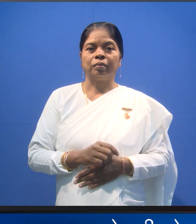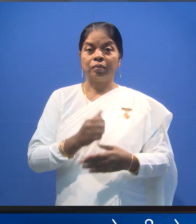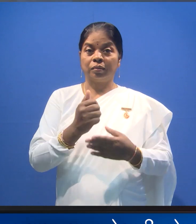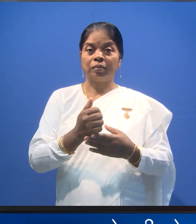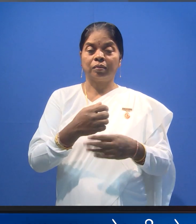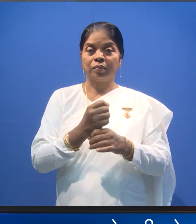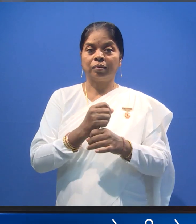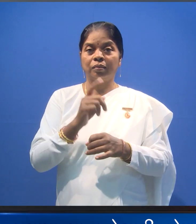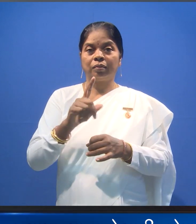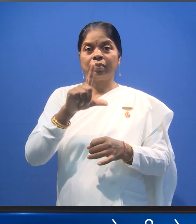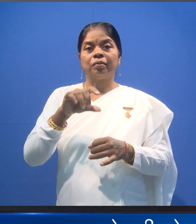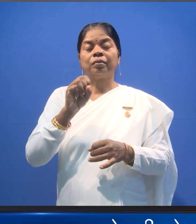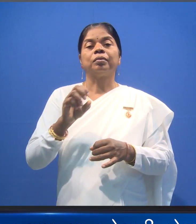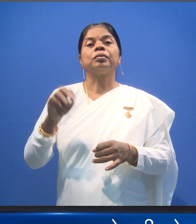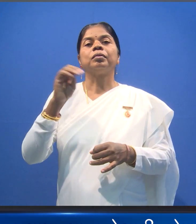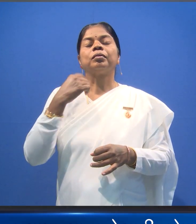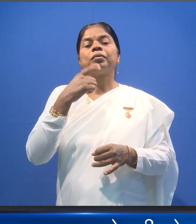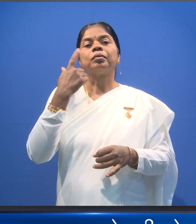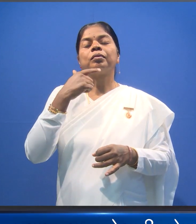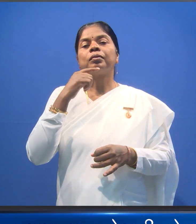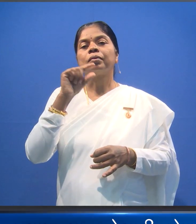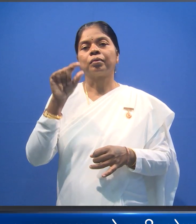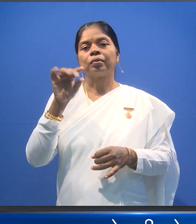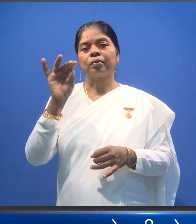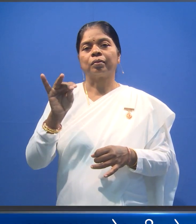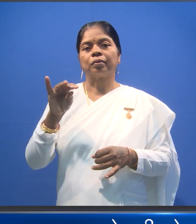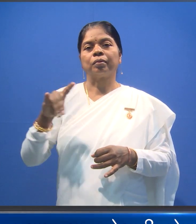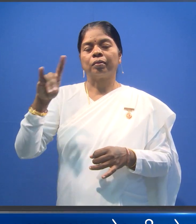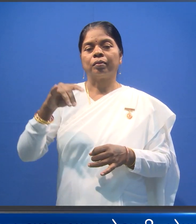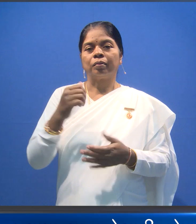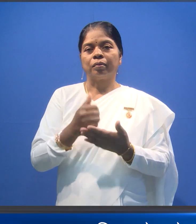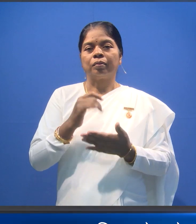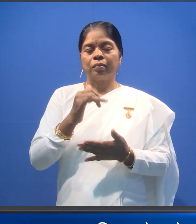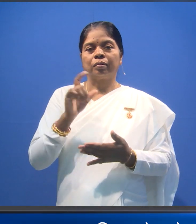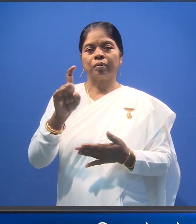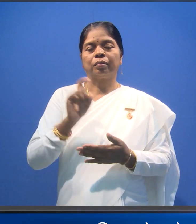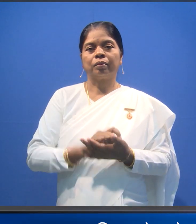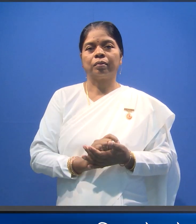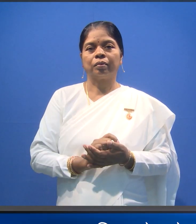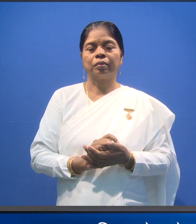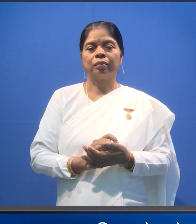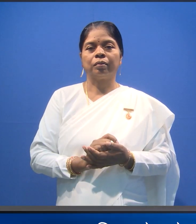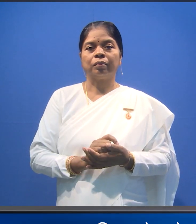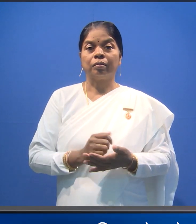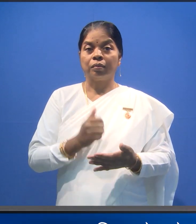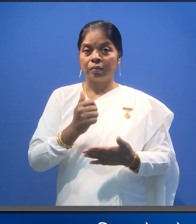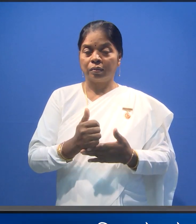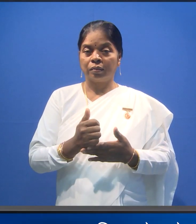नेतृत्व करण्याच्या कलेसाठी कोणकोणत्या गुणांची आवश्यकता आहे? 2.